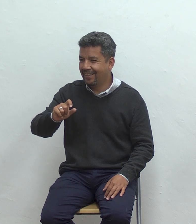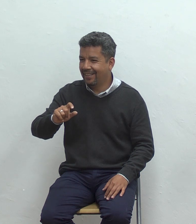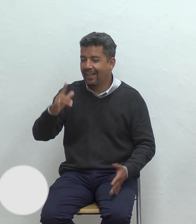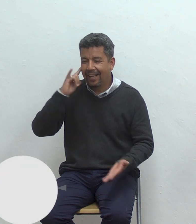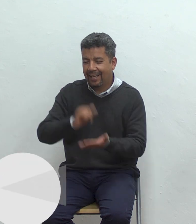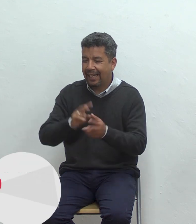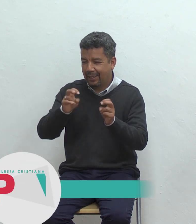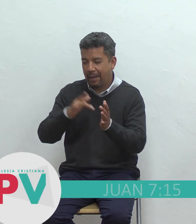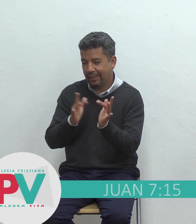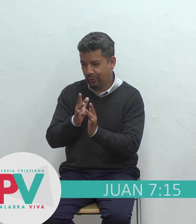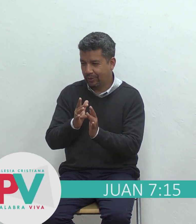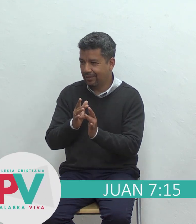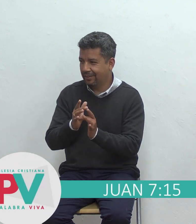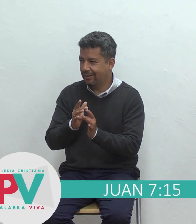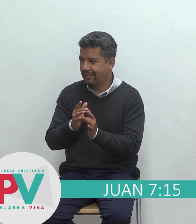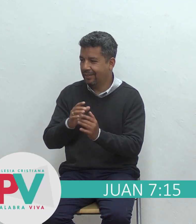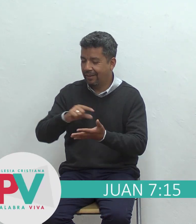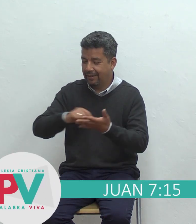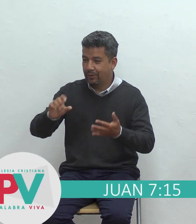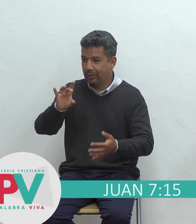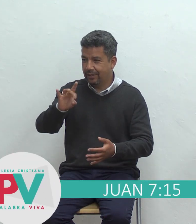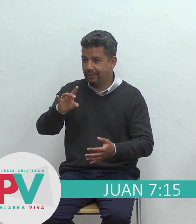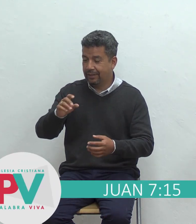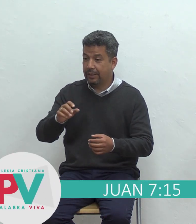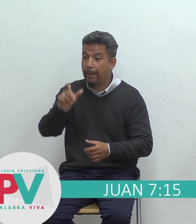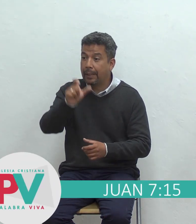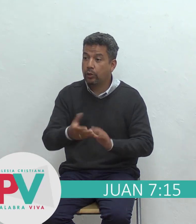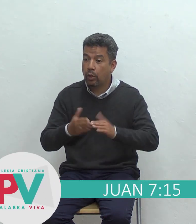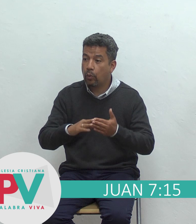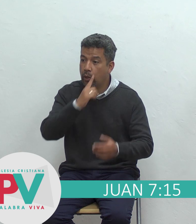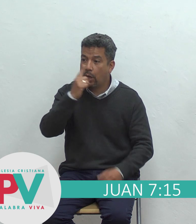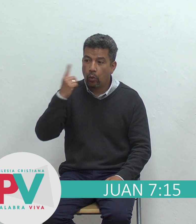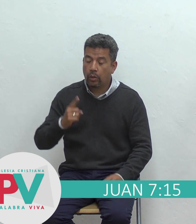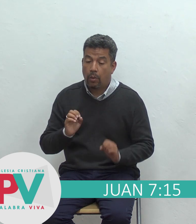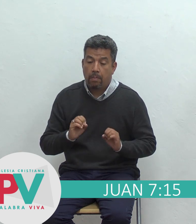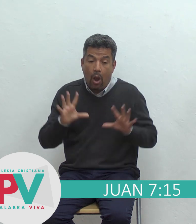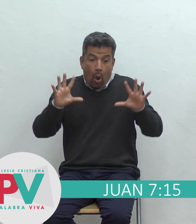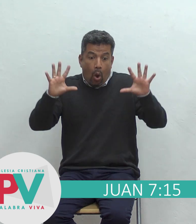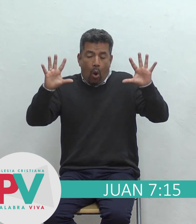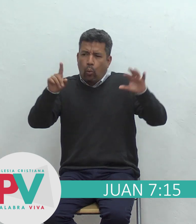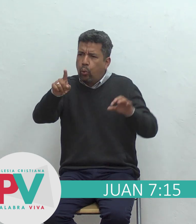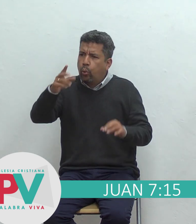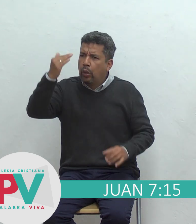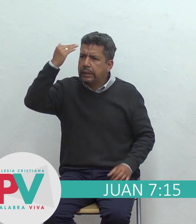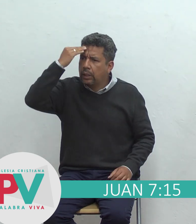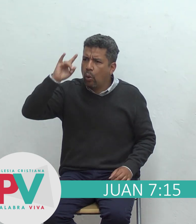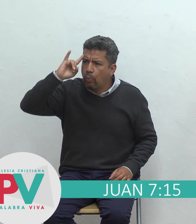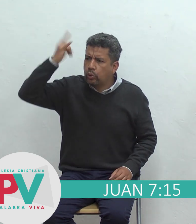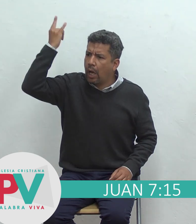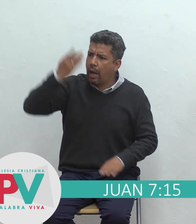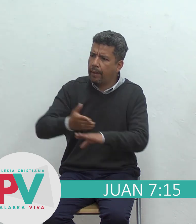de Jesús? Versículo 15 en adelante. Y se maravillaban los judíos diciendo, ¿cómo sabe este letras sin